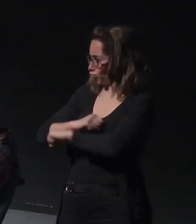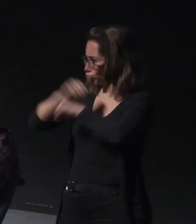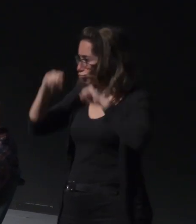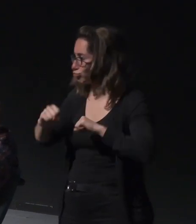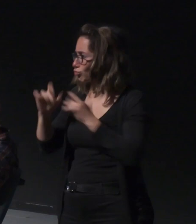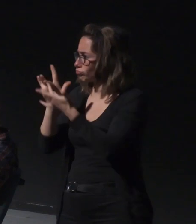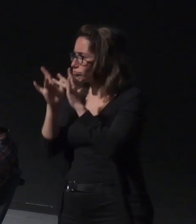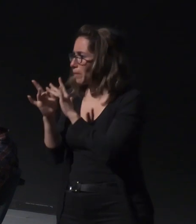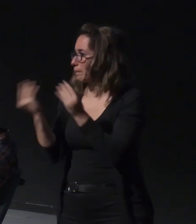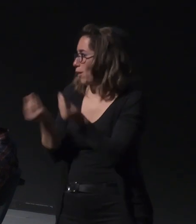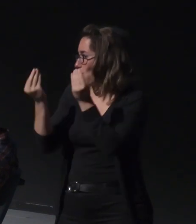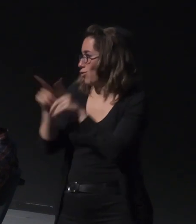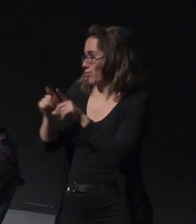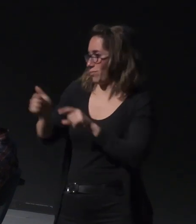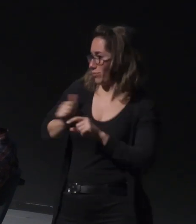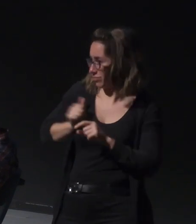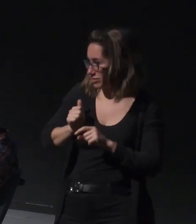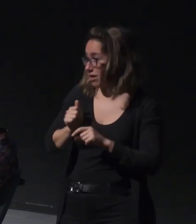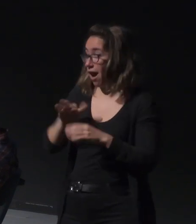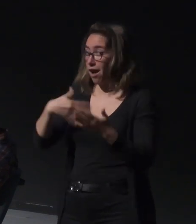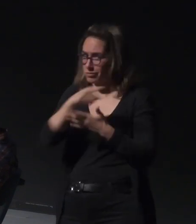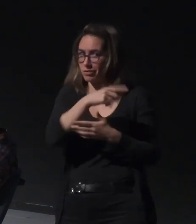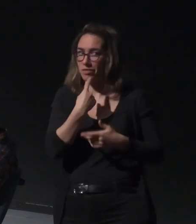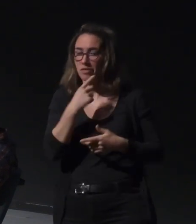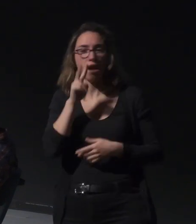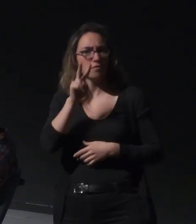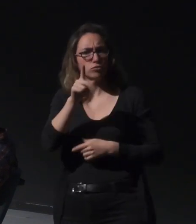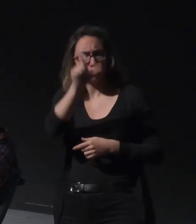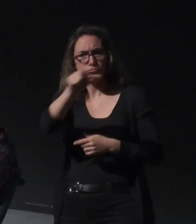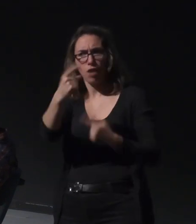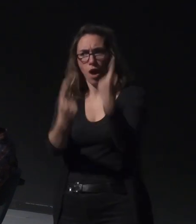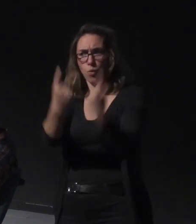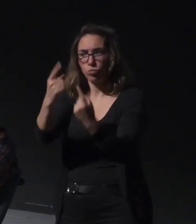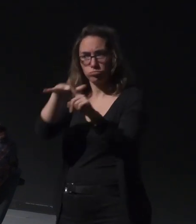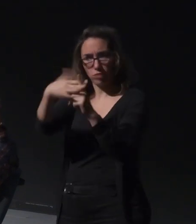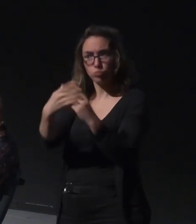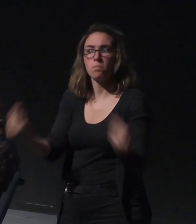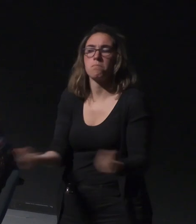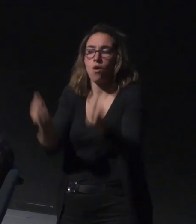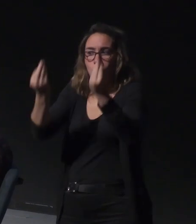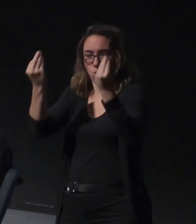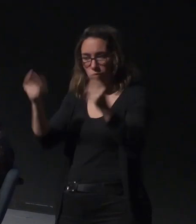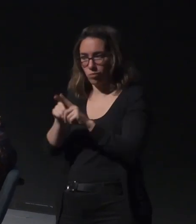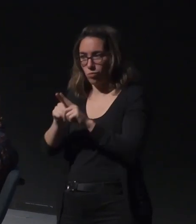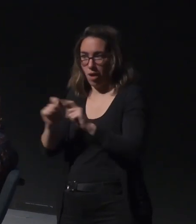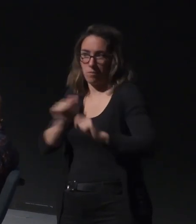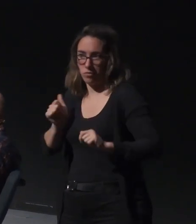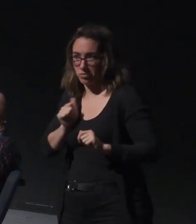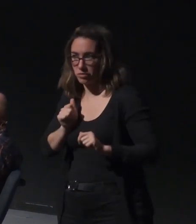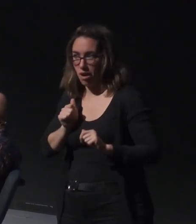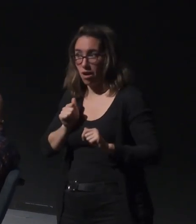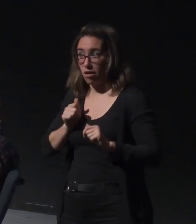decir que le han sacado partido, ¿no, Iñigo? Y ya has visto a gente que, me ponías ejemplos concretos, ¿no?, de casos en los que el sistema se ha